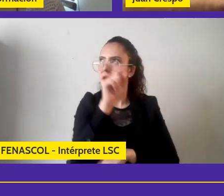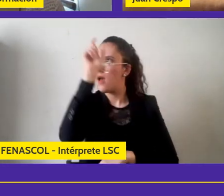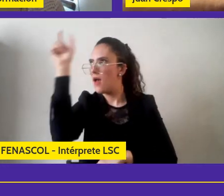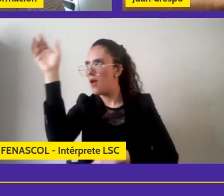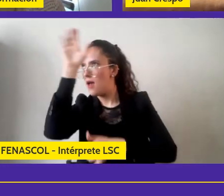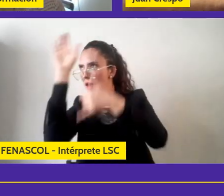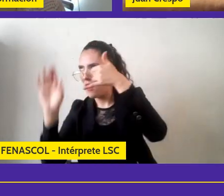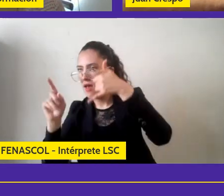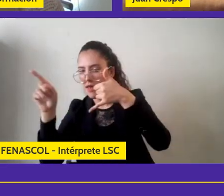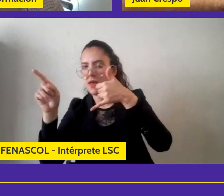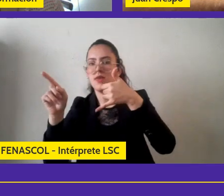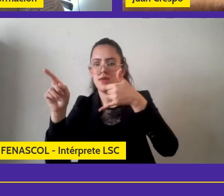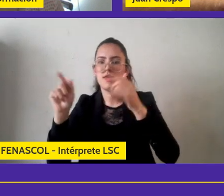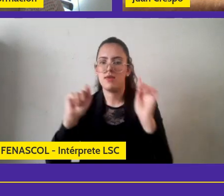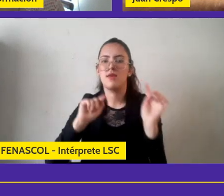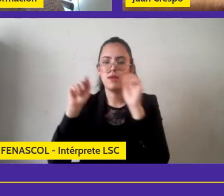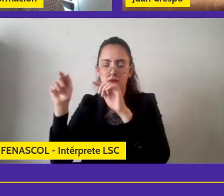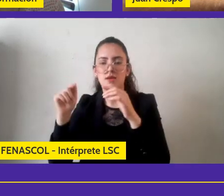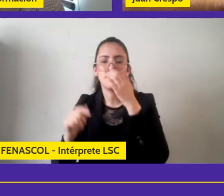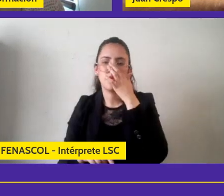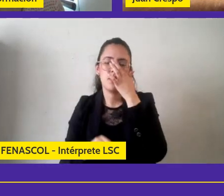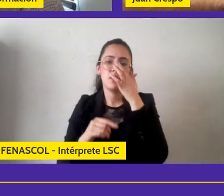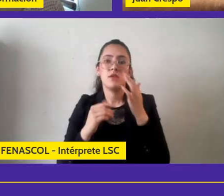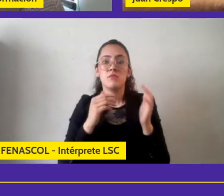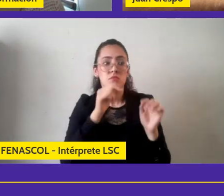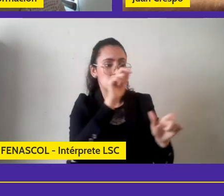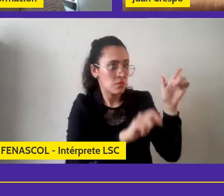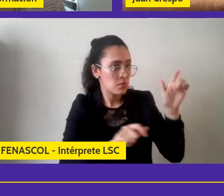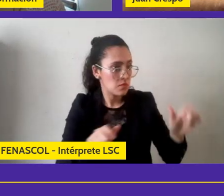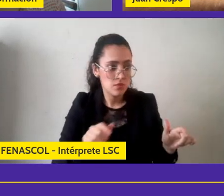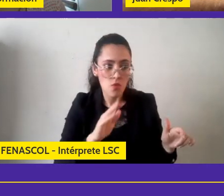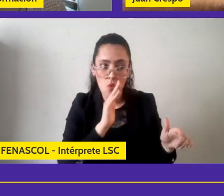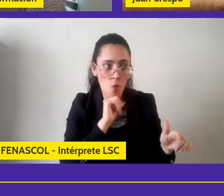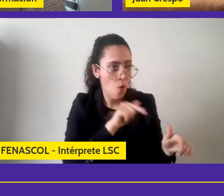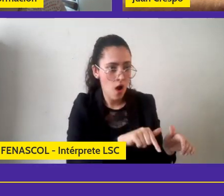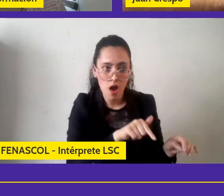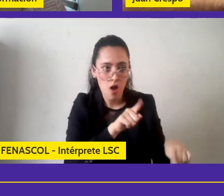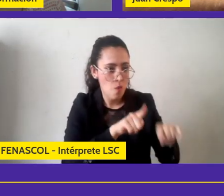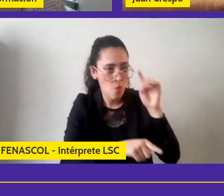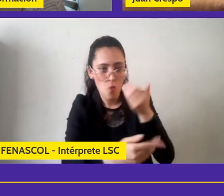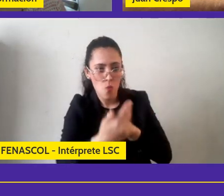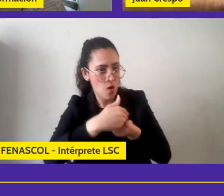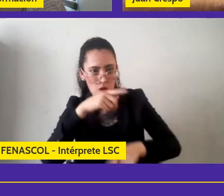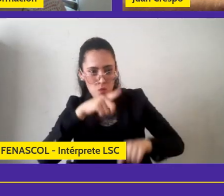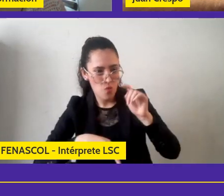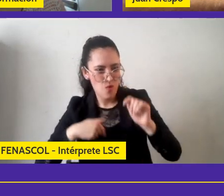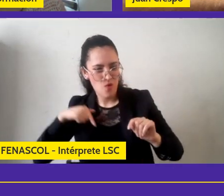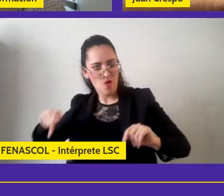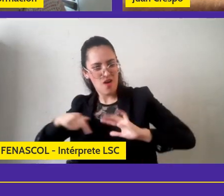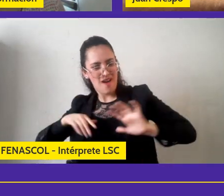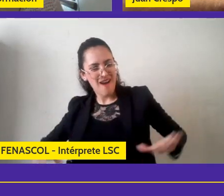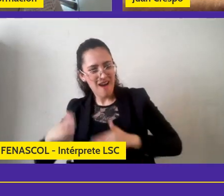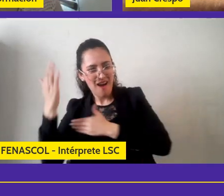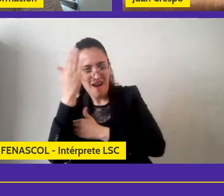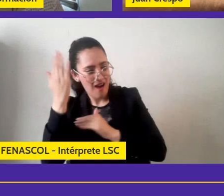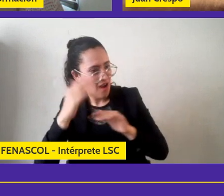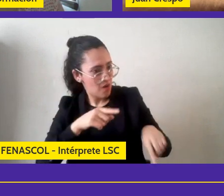tal vez no van a estar en los lugares donde vamos a hacer las funciones, les queremos contar que pueden ir